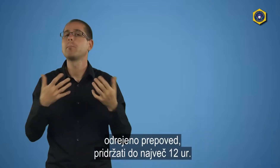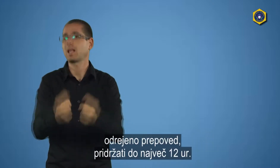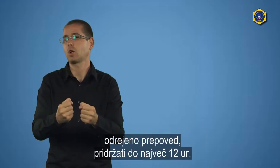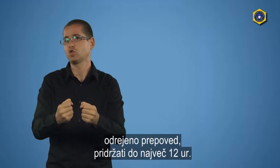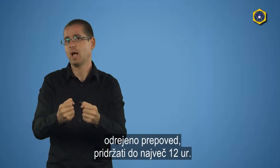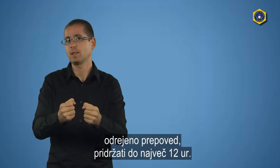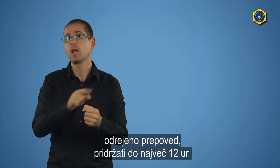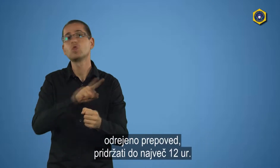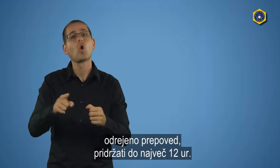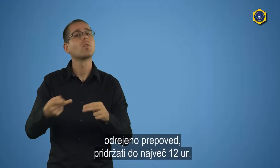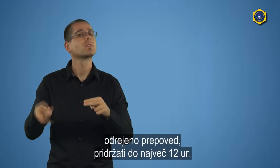ur.